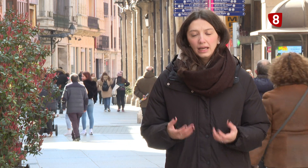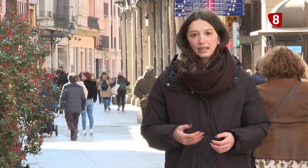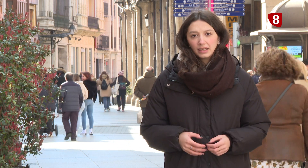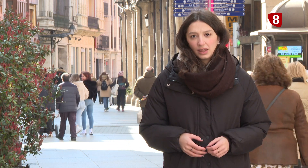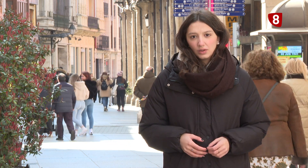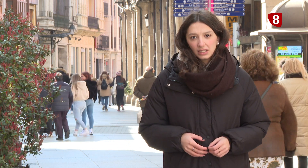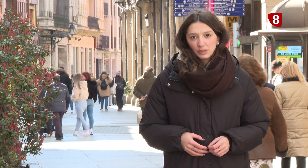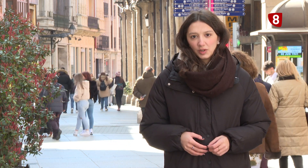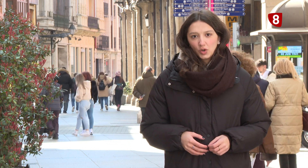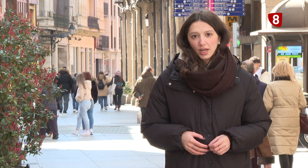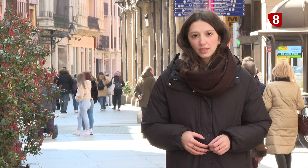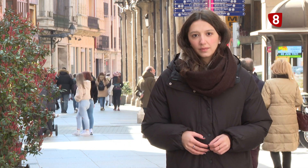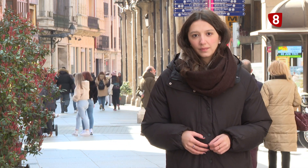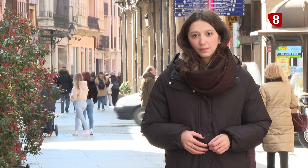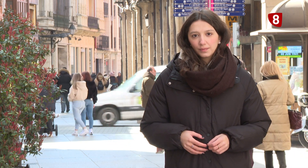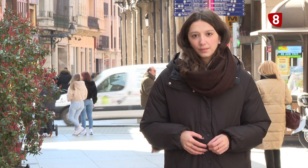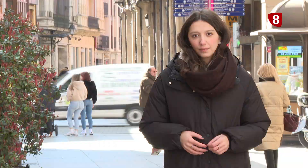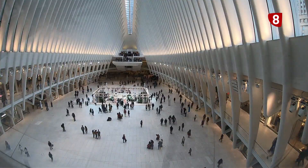la integración de estas personas.